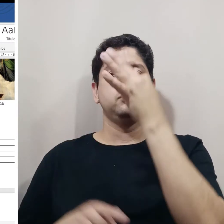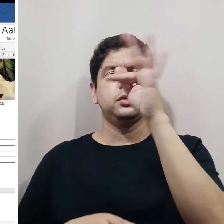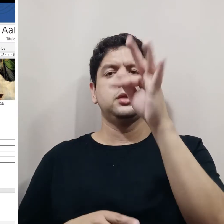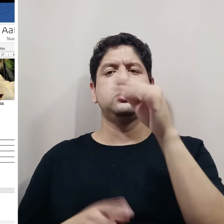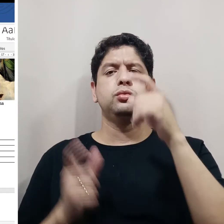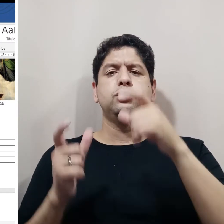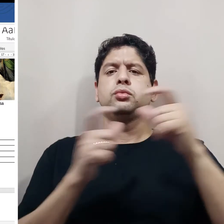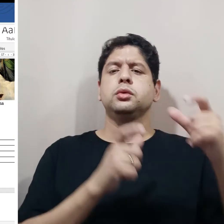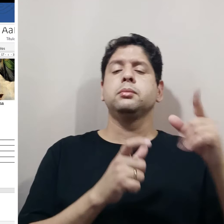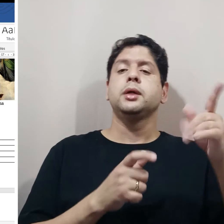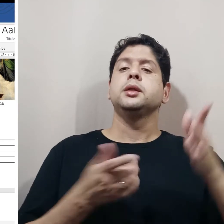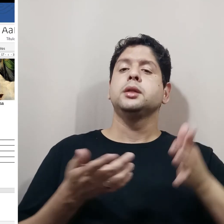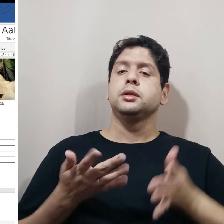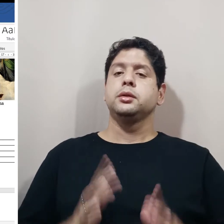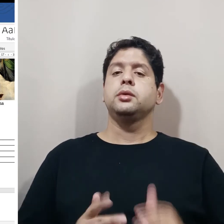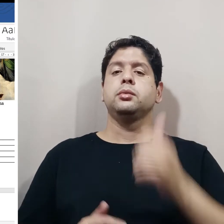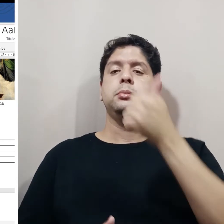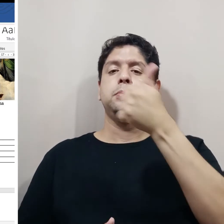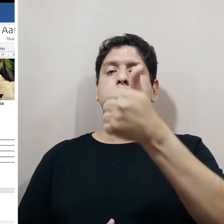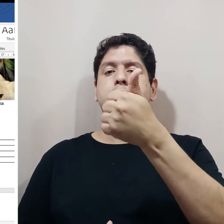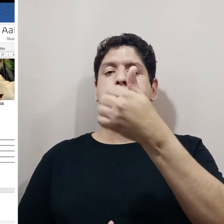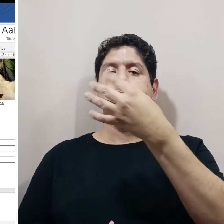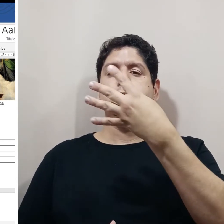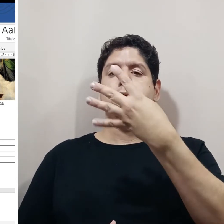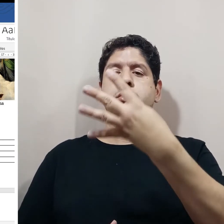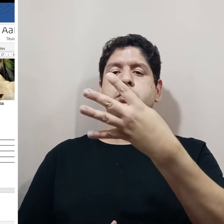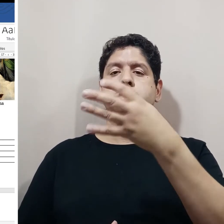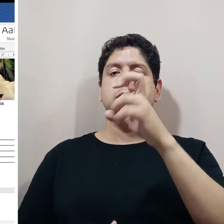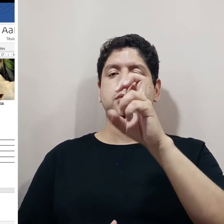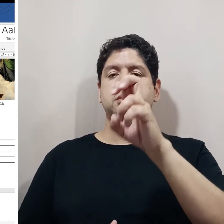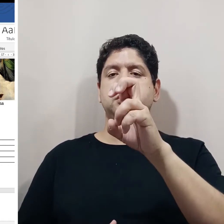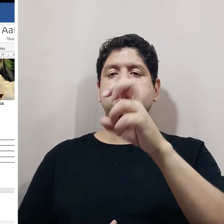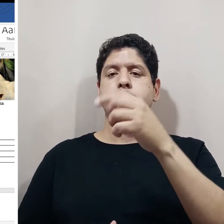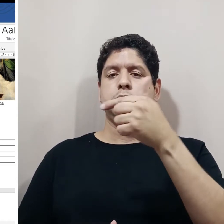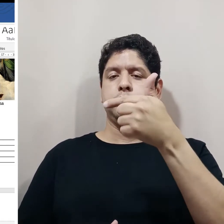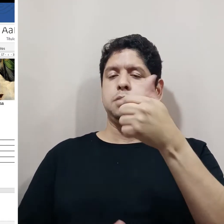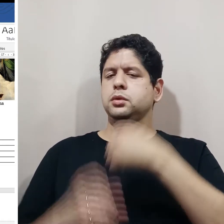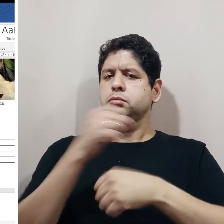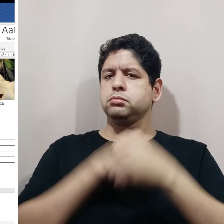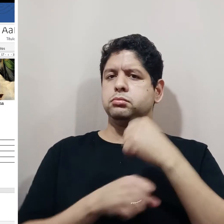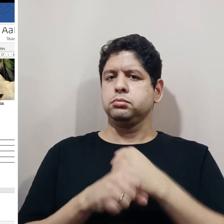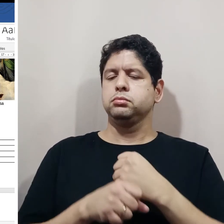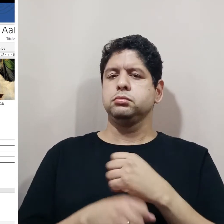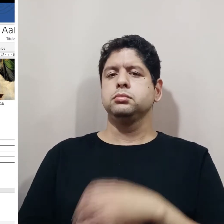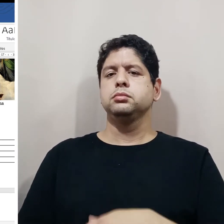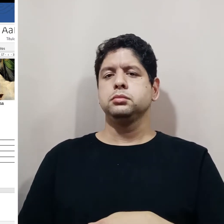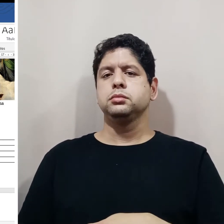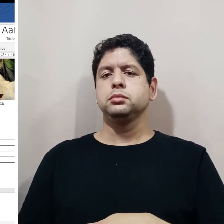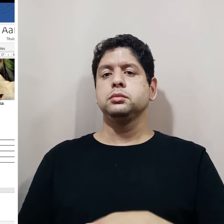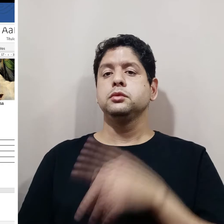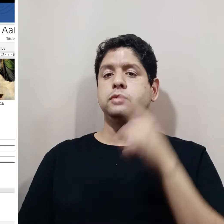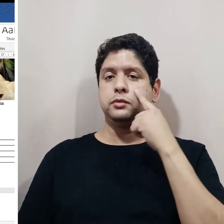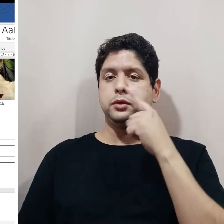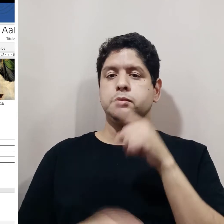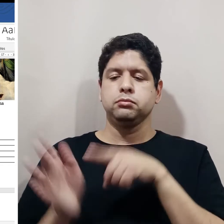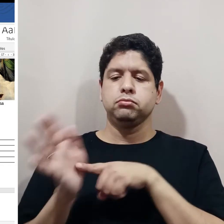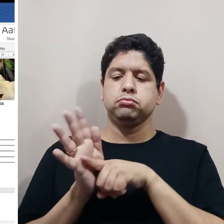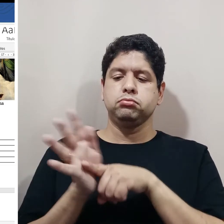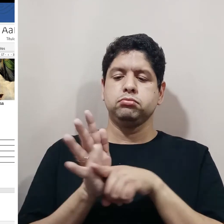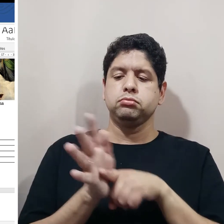na Itália, né, o país onde ele viveu na Itália, né, viveu na França também durante algum tempo, mas nasceu